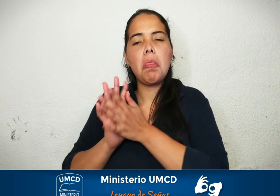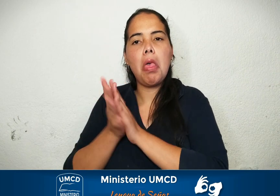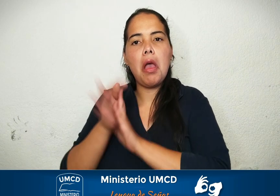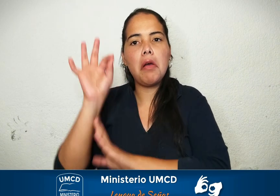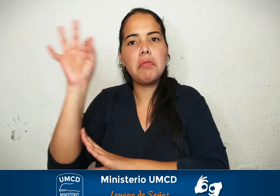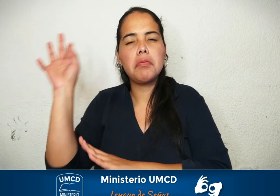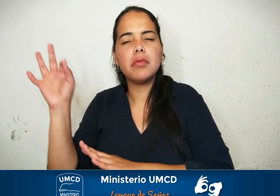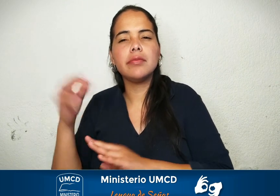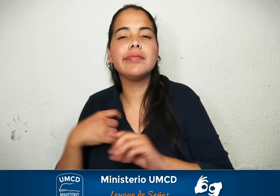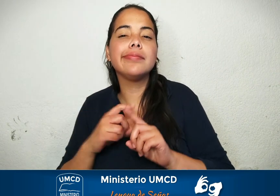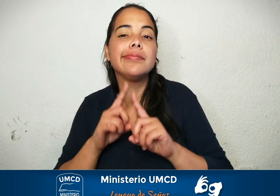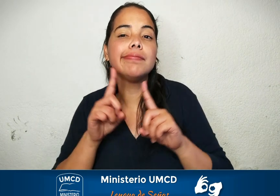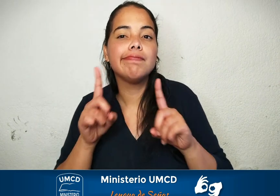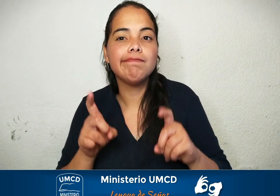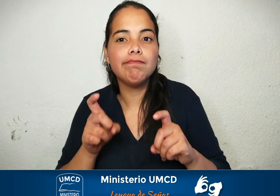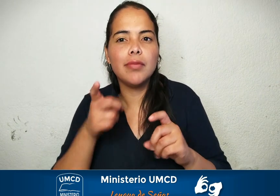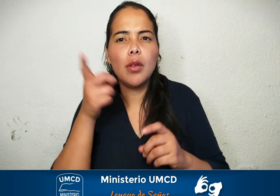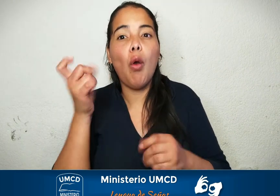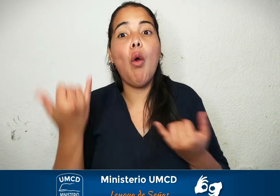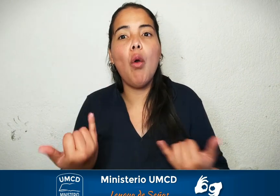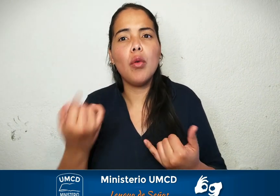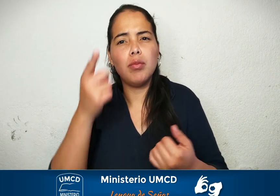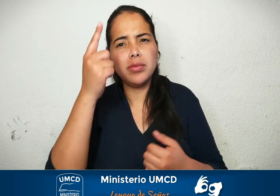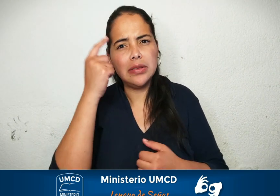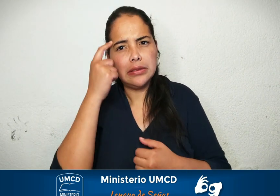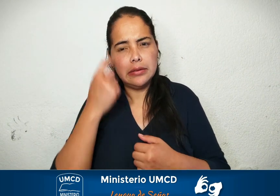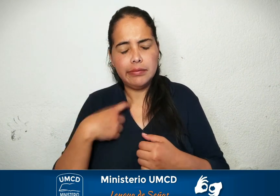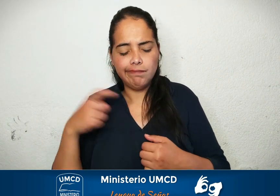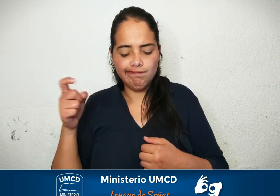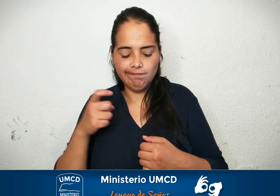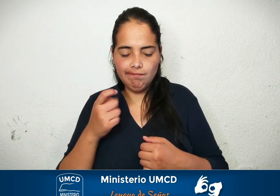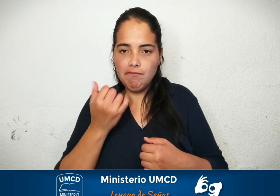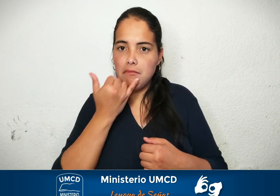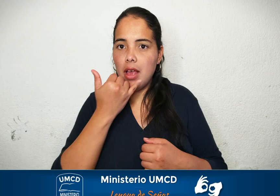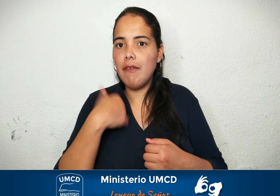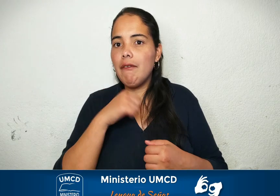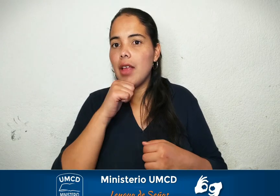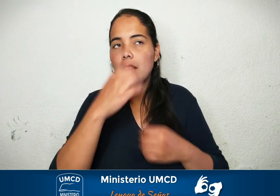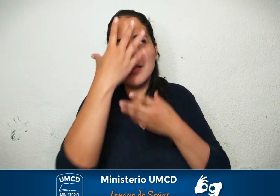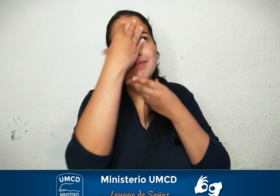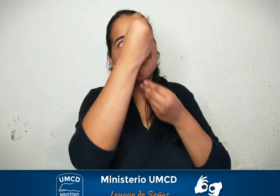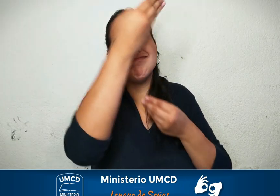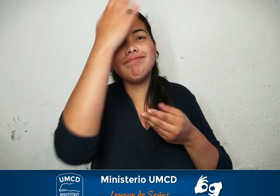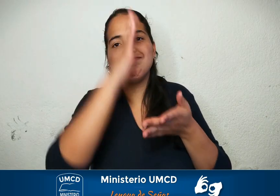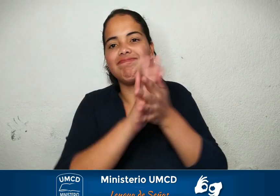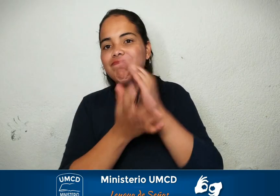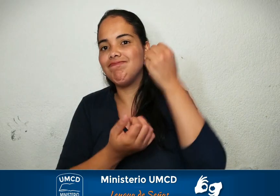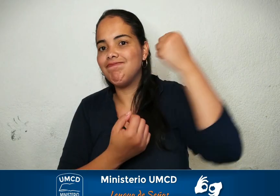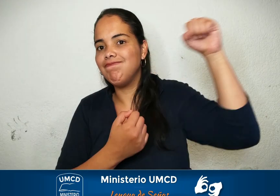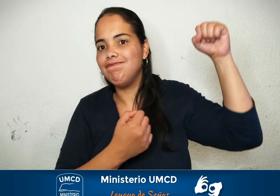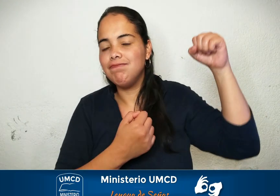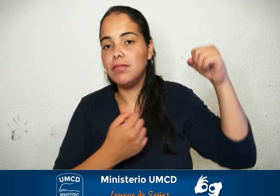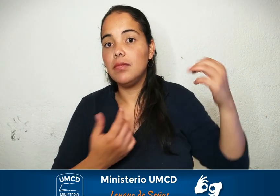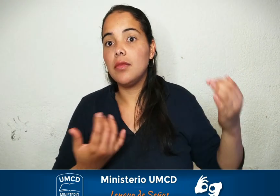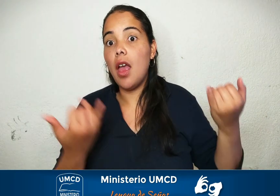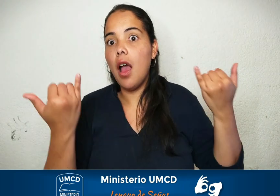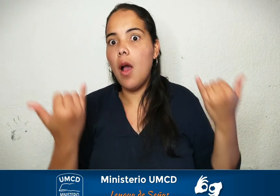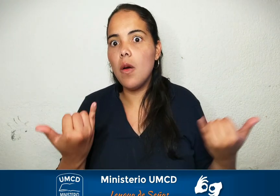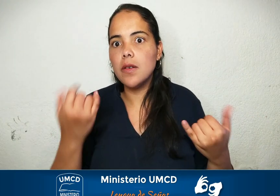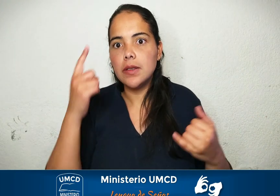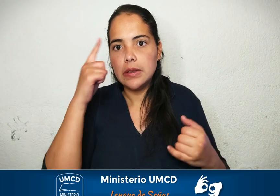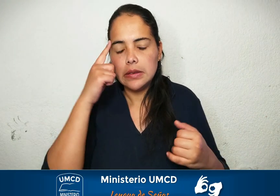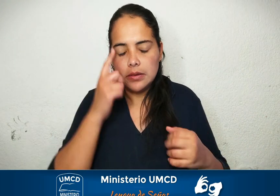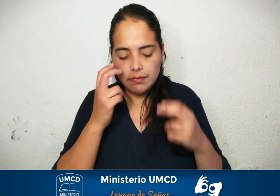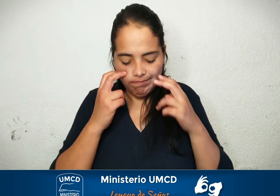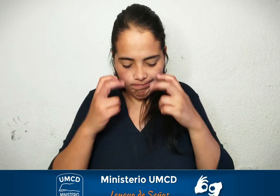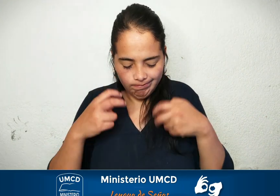tenemos que hacer para poder cambiar? Si usted no está obedeciendo a Dios, pues lo primero que tiene que hacer